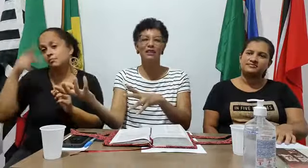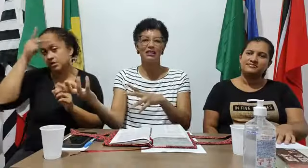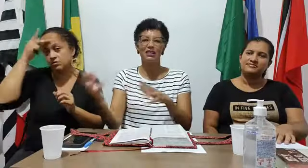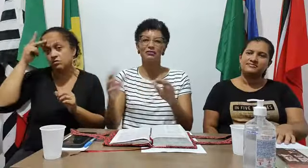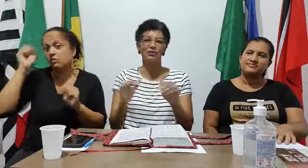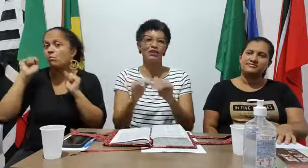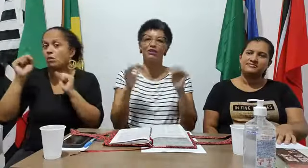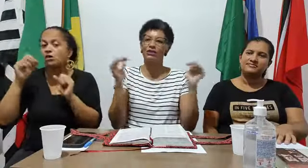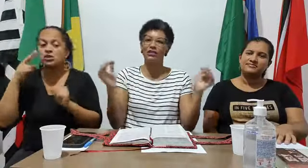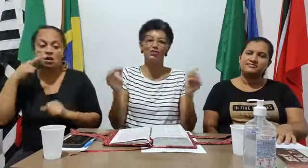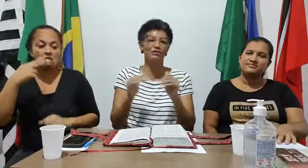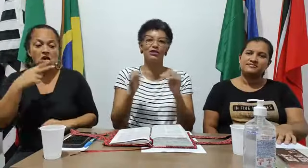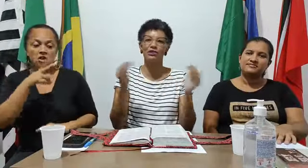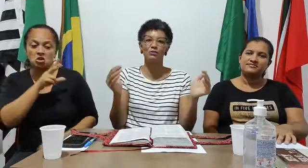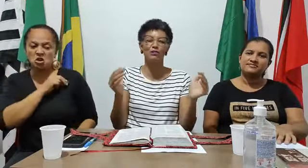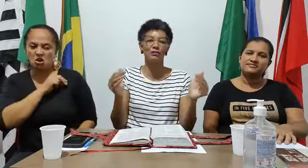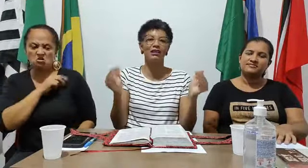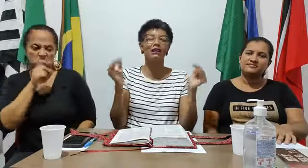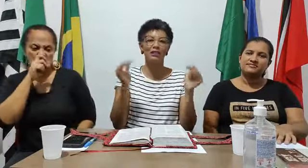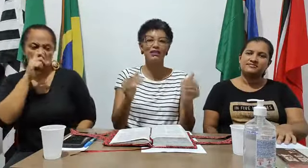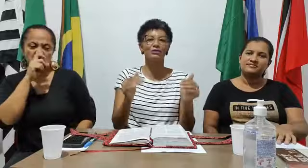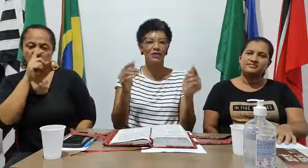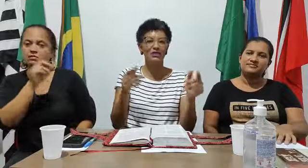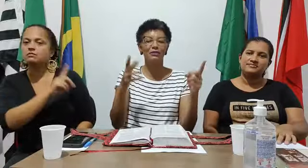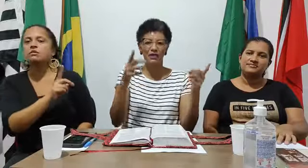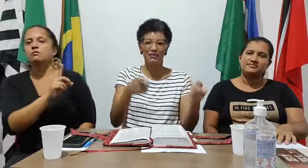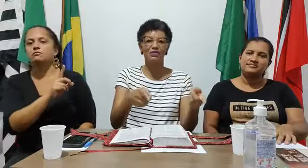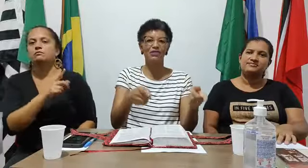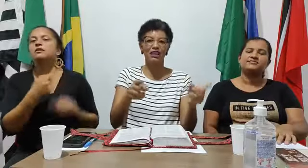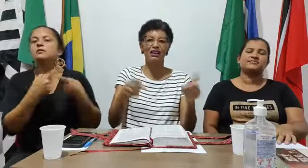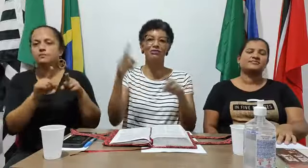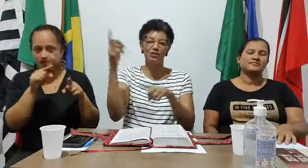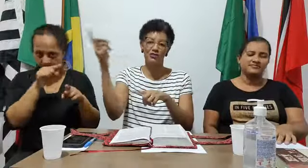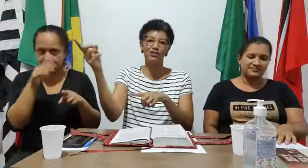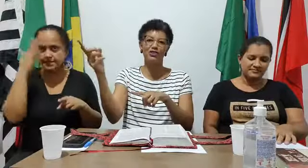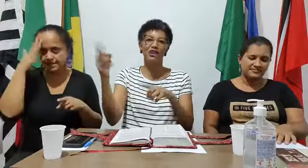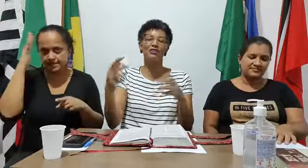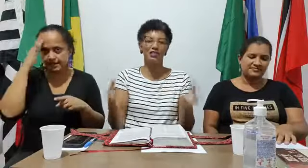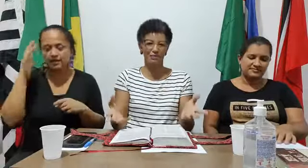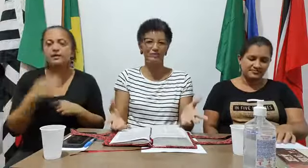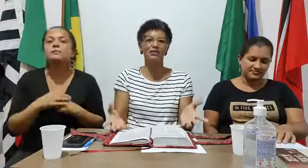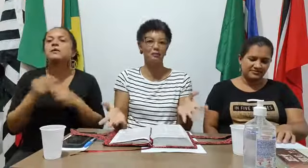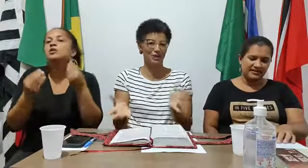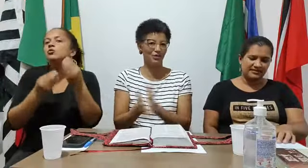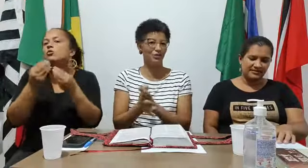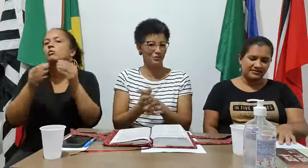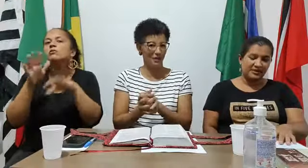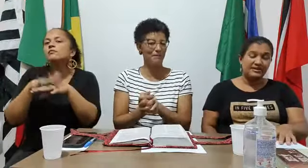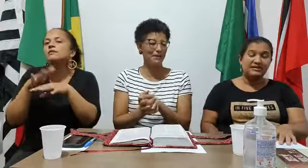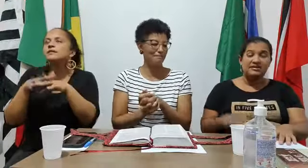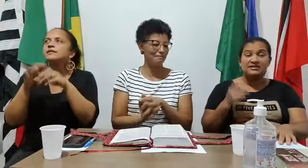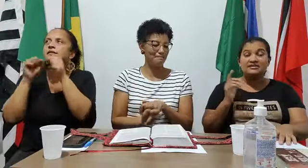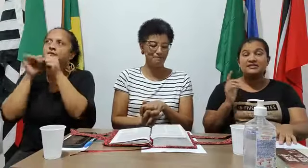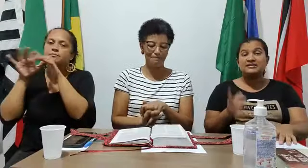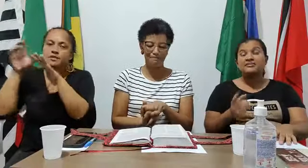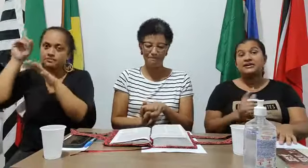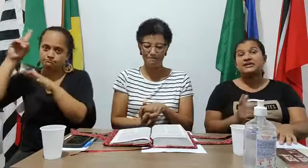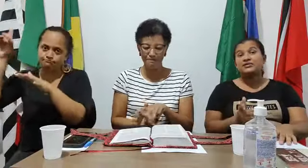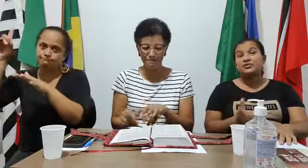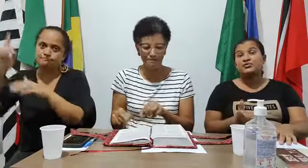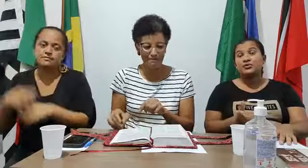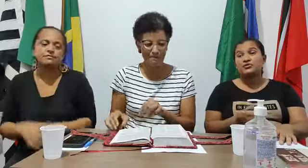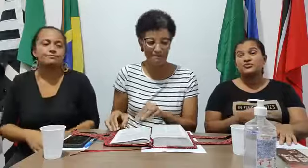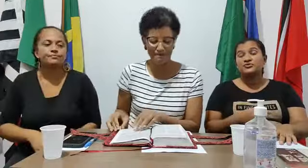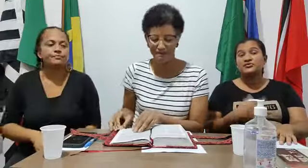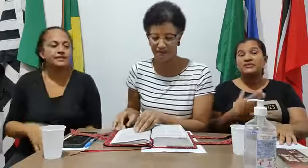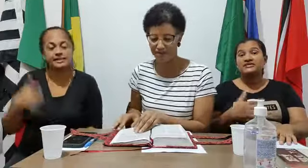pode parecer que você é arrogante, que você é soberba, mas não, você sabe quem você é e aonde você vai chegar, o que você deve fazer para isso. Amém? E saber quem